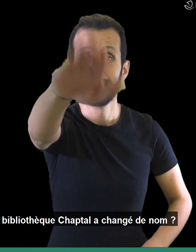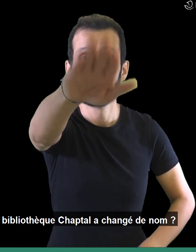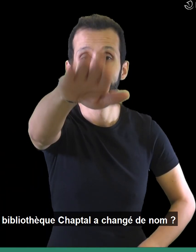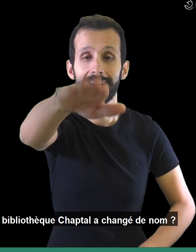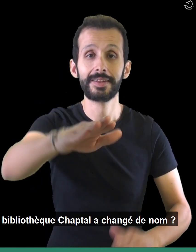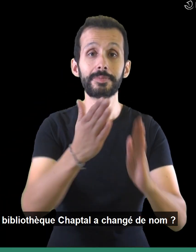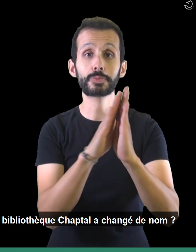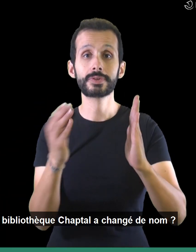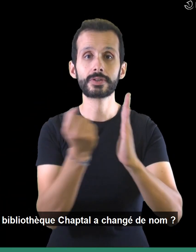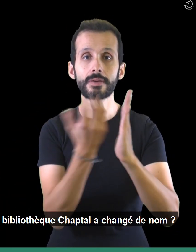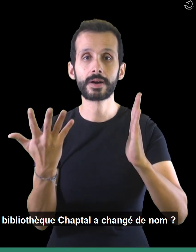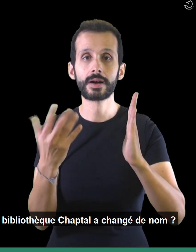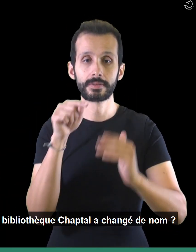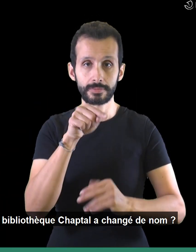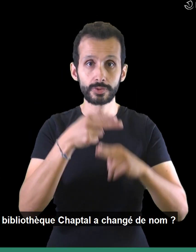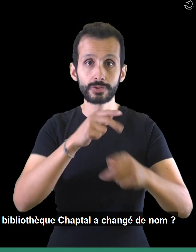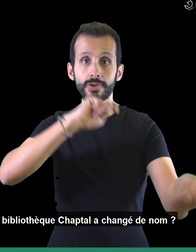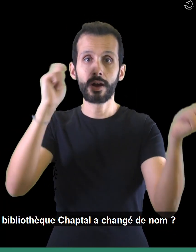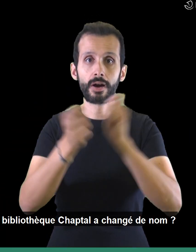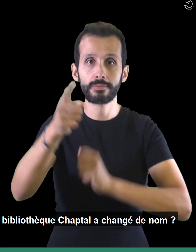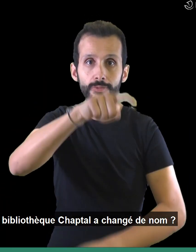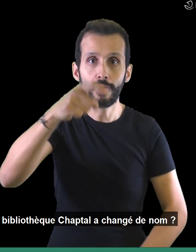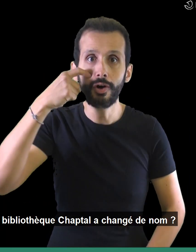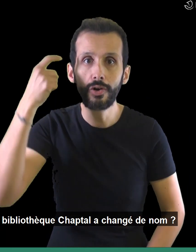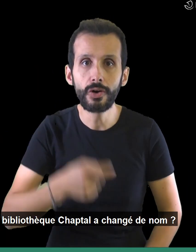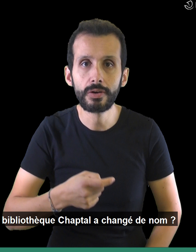Hé, vous êtes au courant? La bibliothèque Chaptal a changé de nom.